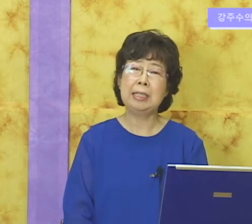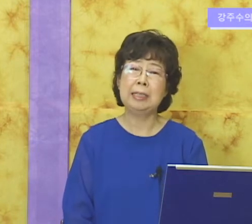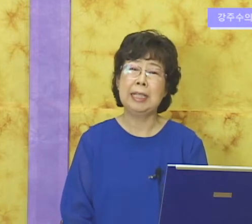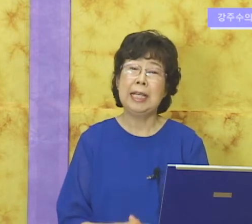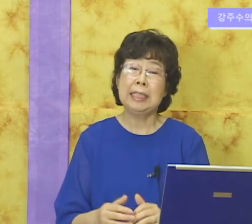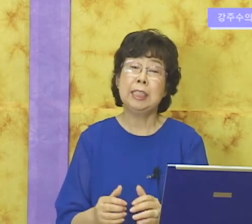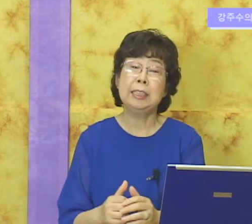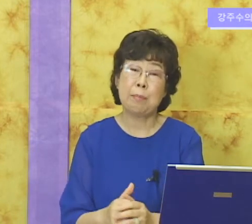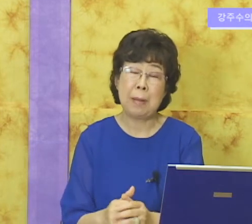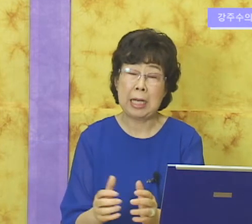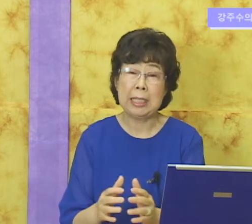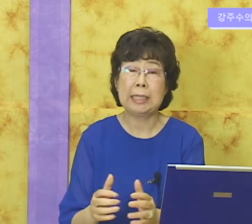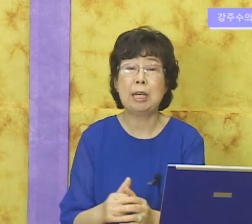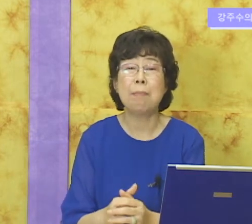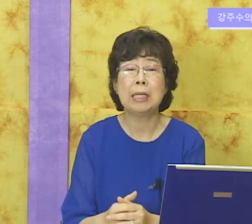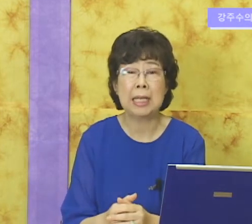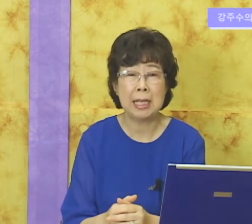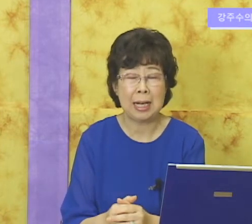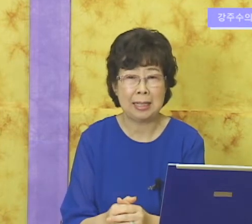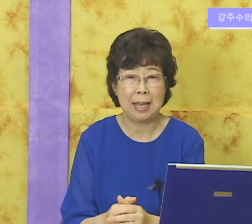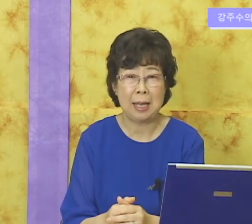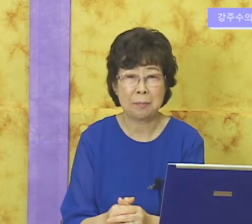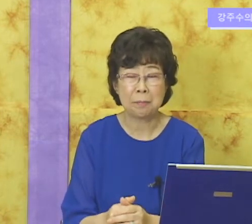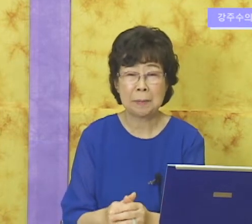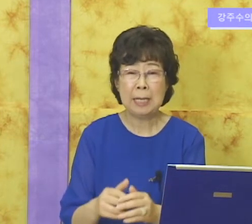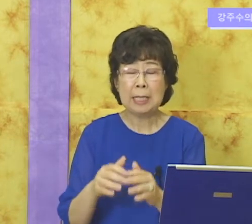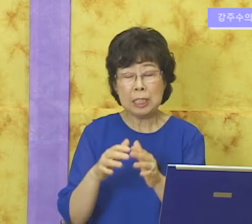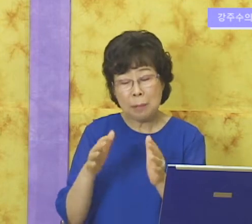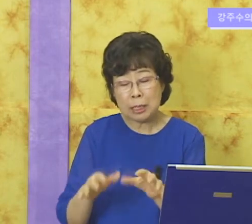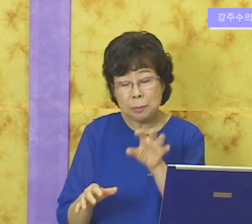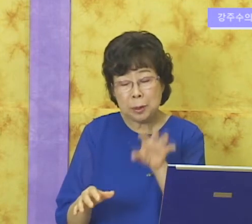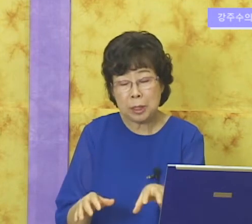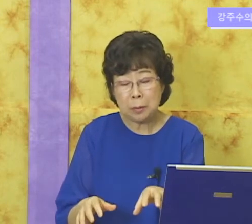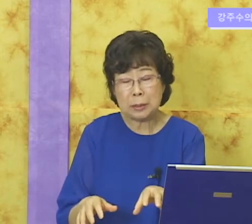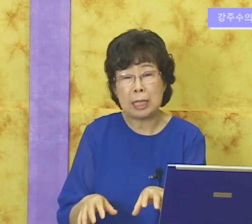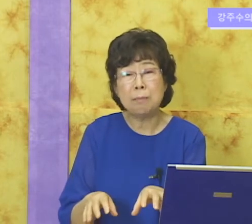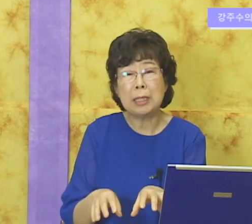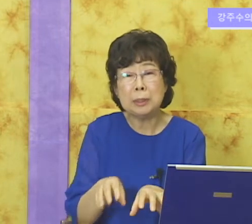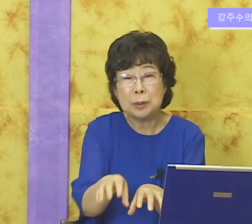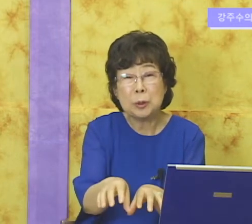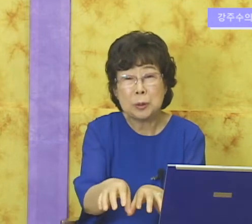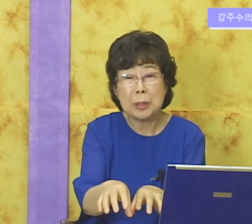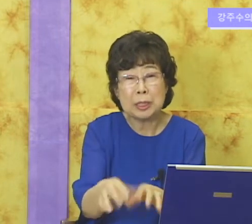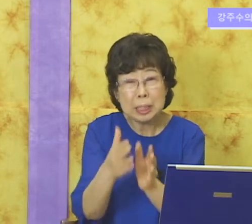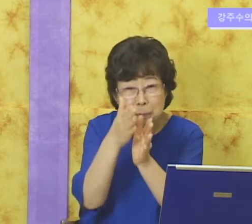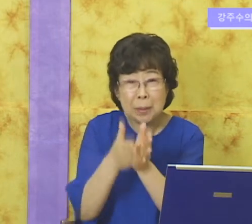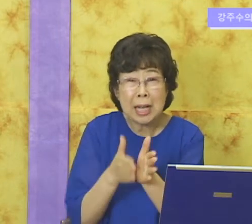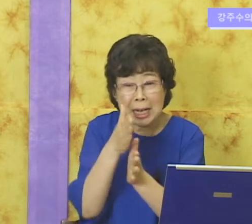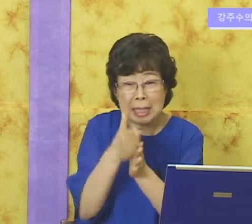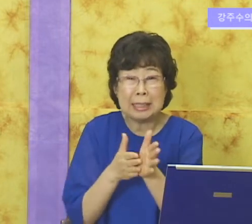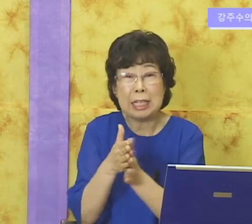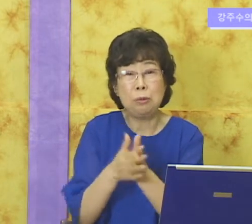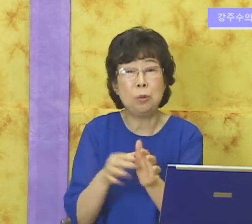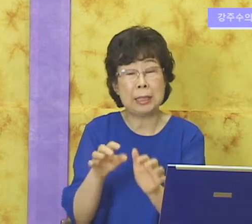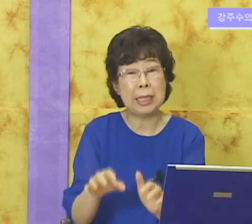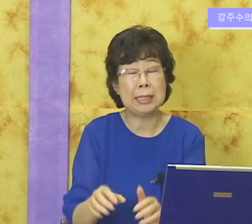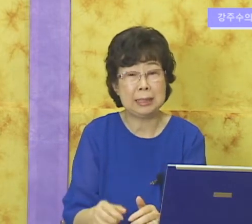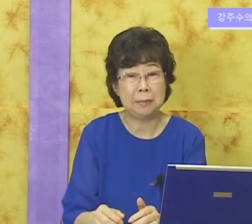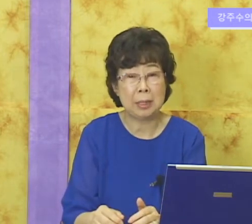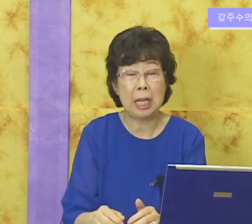옛날에는 전세방, 그러니까 새방살이 할 때 큰 방집이 여기고 작은 방집 저쪽이 벽 하나를 사이에 두고 살았지 않습니까?